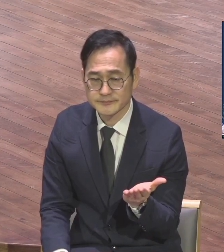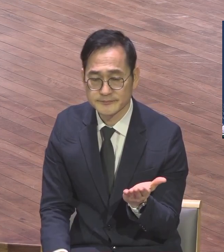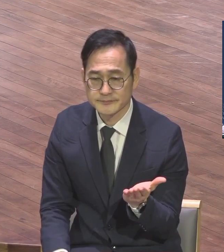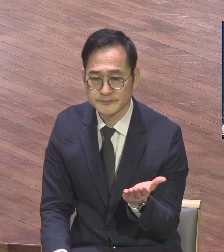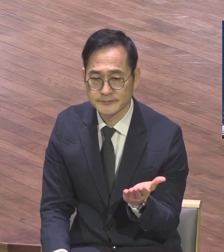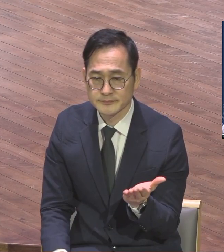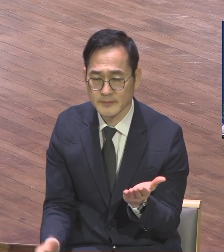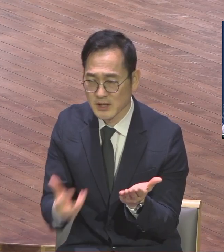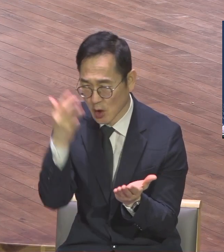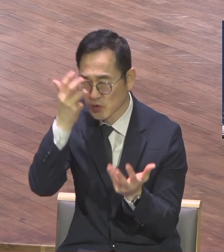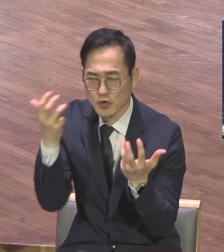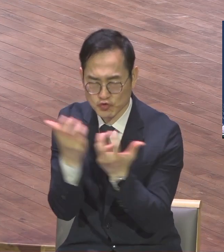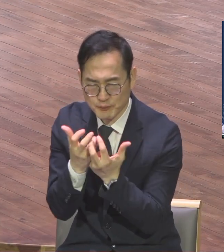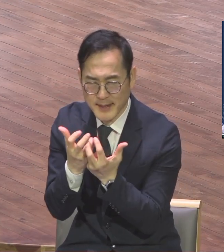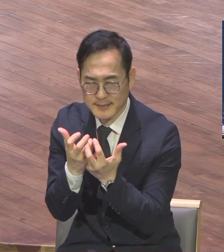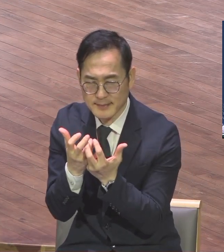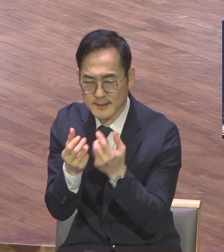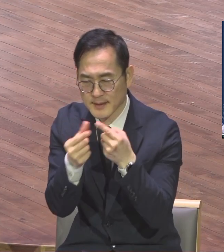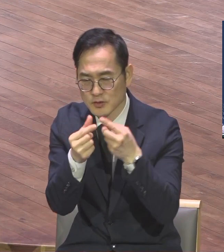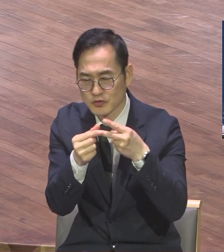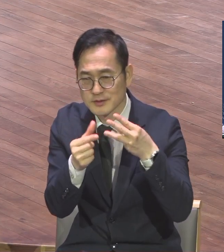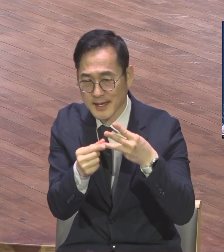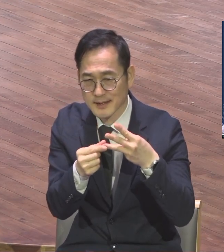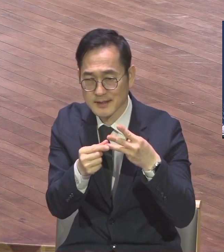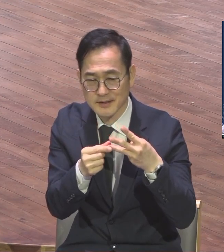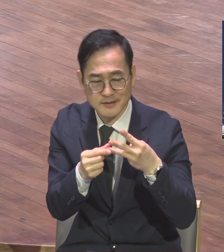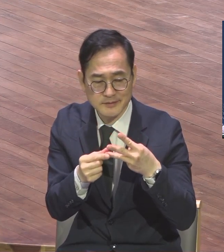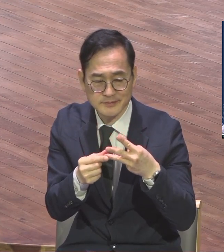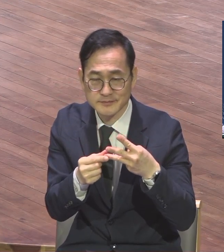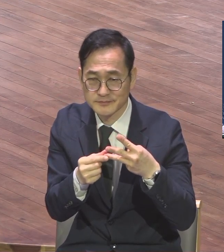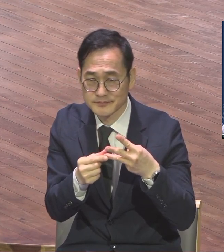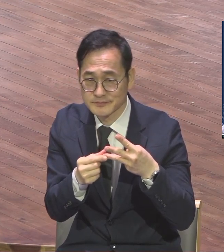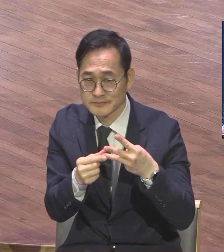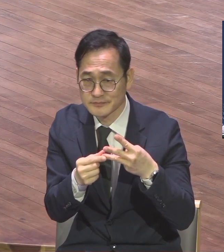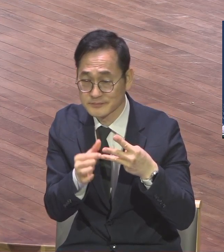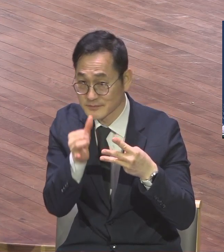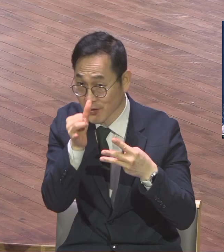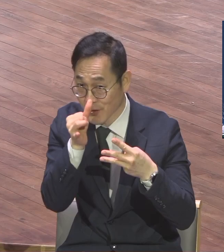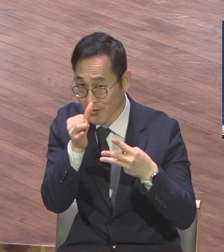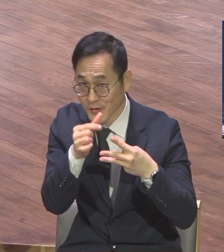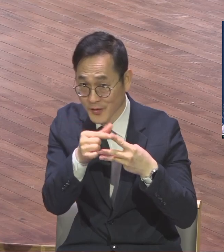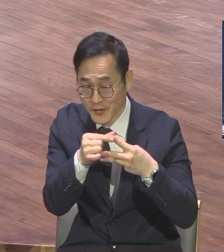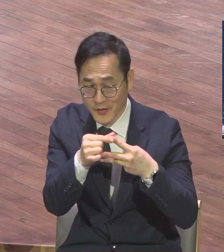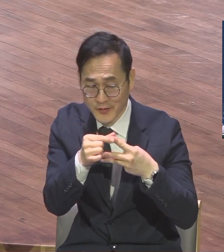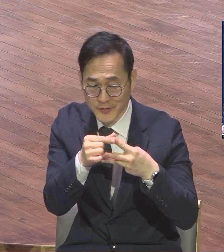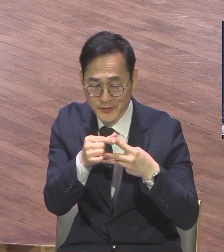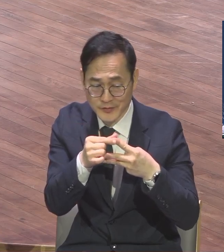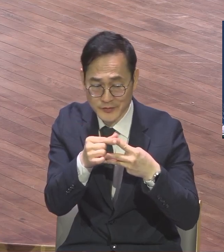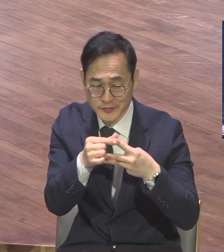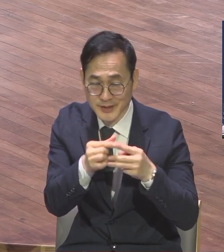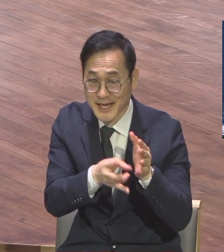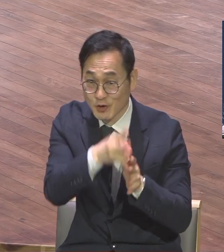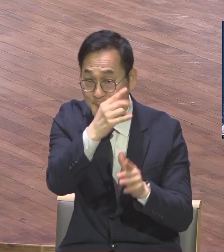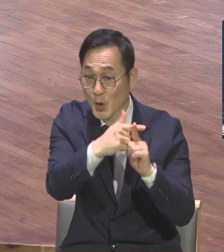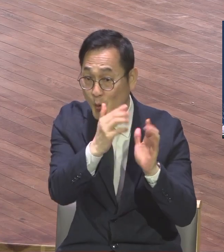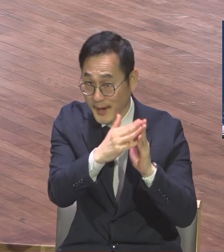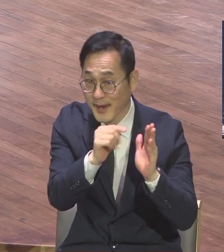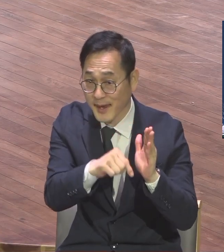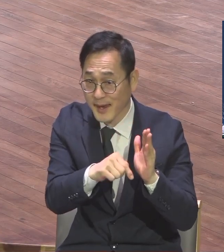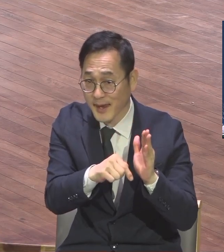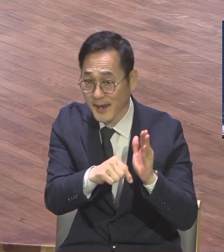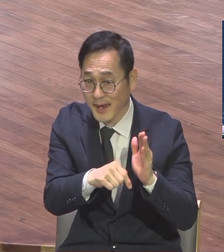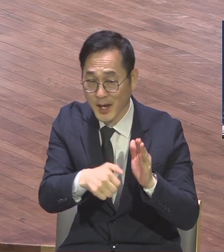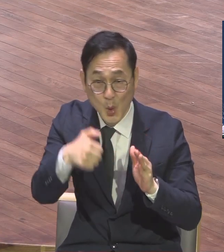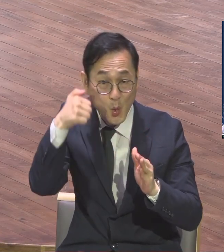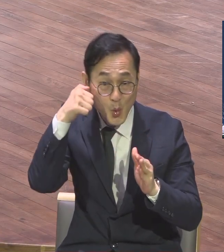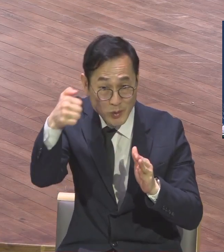성령 충만의 역사가 세 군데 나옵니다. 교회 부흥 역사 세 군데 크게 나와요. 첫째는 사도행전 2장의 예루살렘 교회